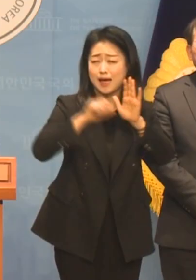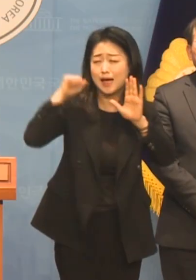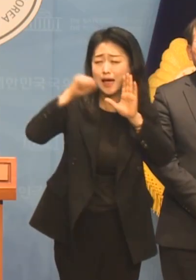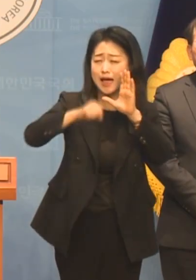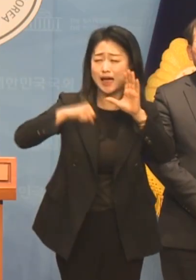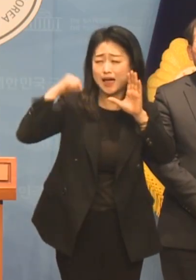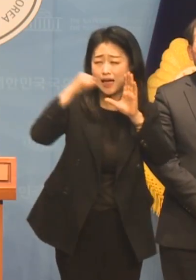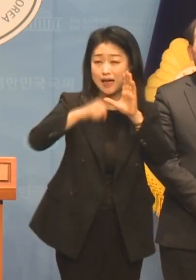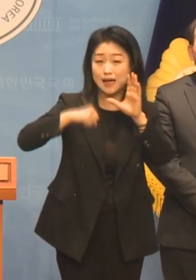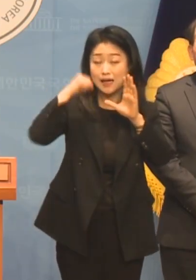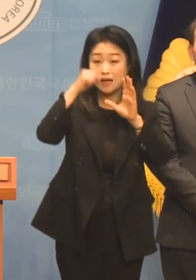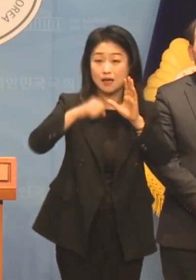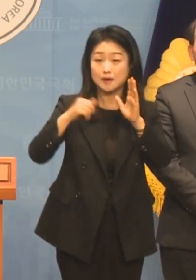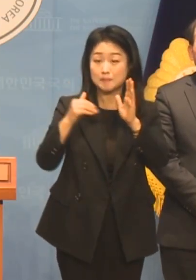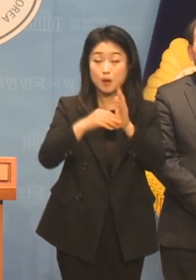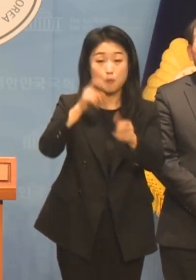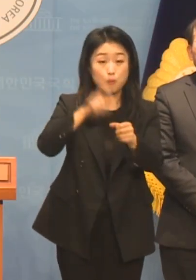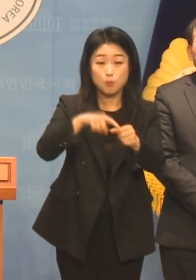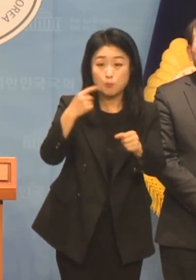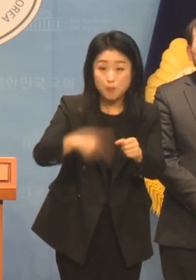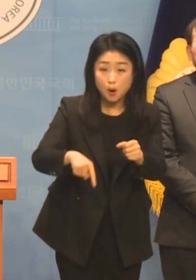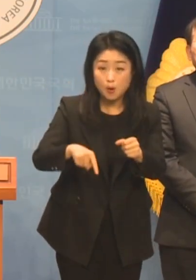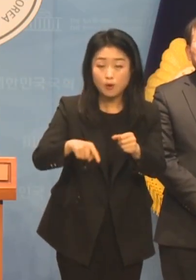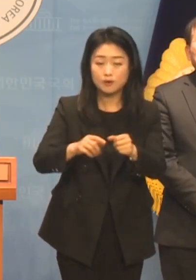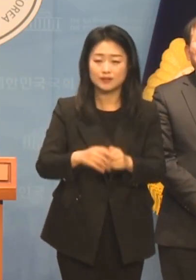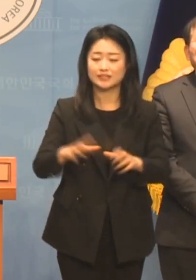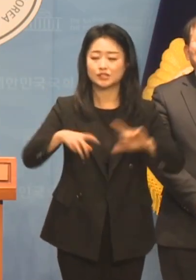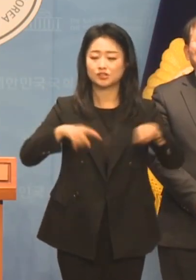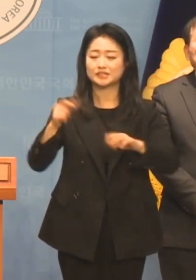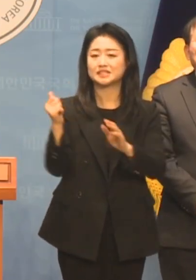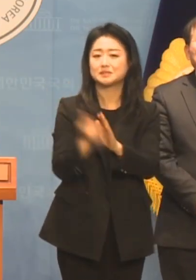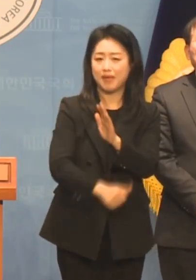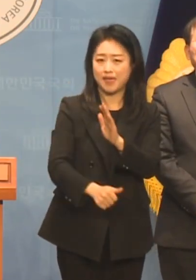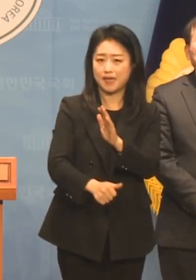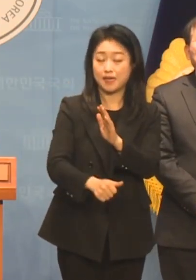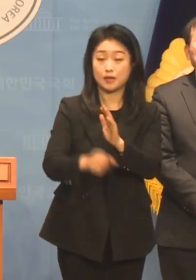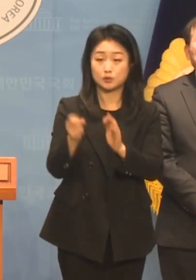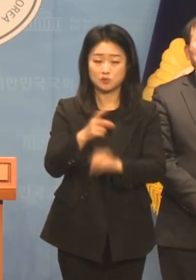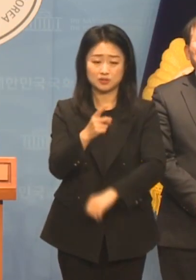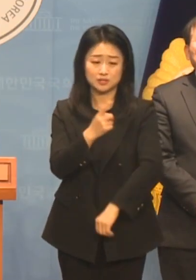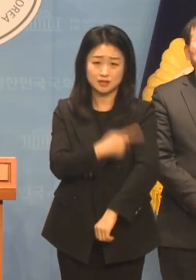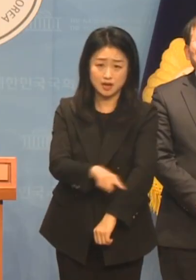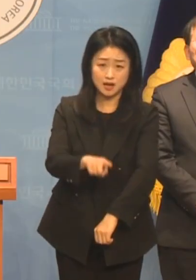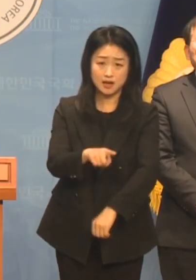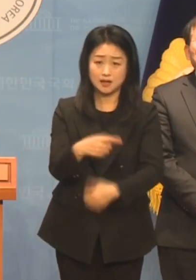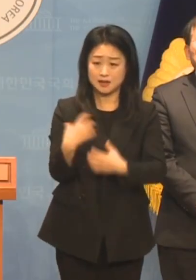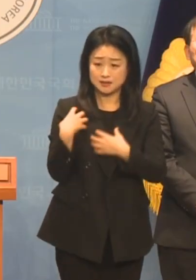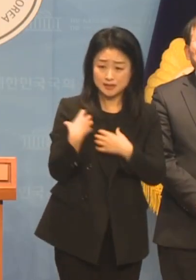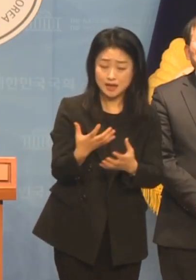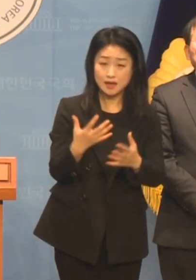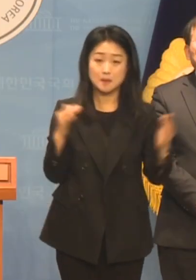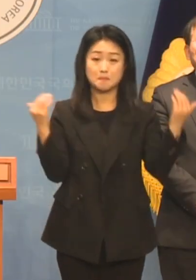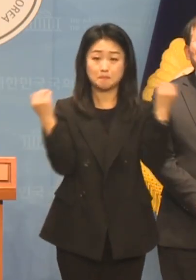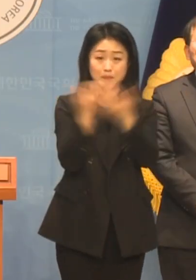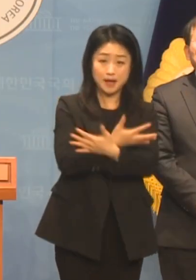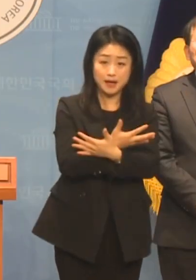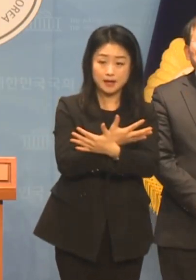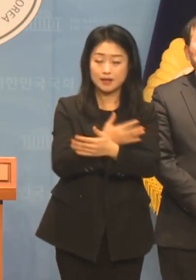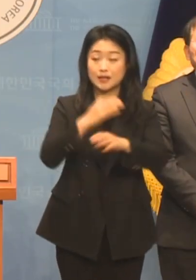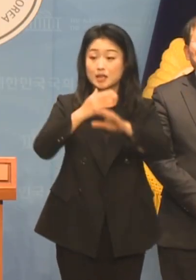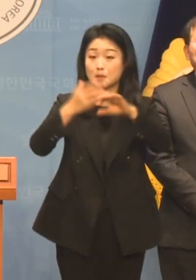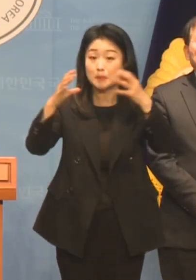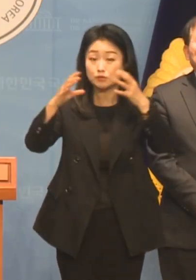그들의 목적은 단 하나입니다. 정치적 실패와 무도, 무능, 무책임을 감추고 민주주의